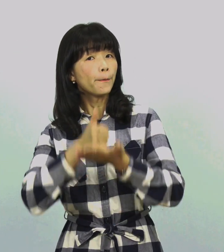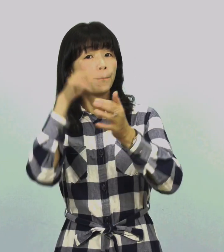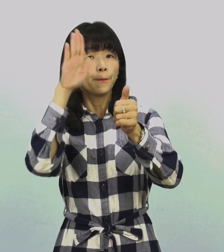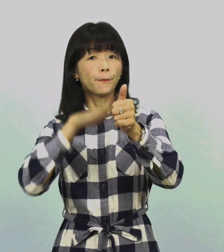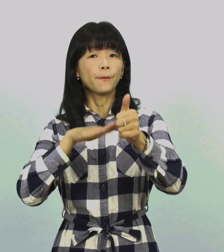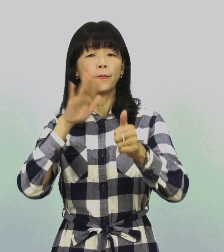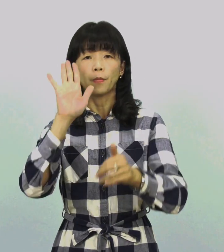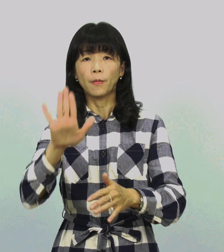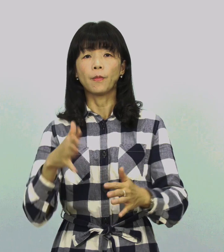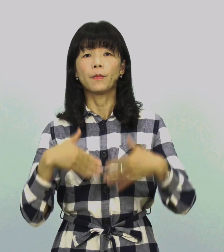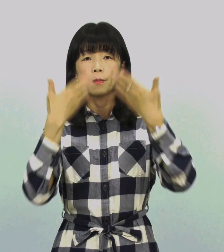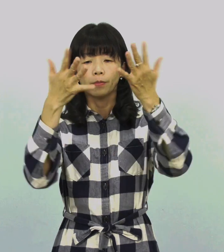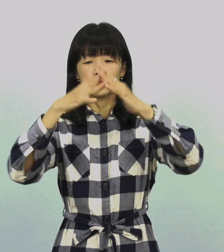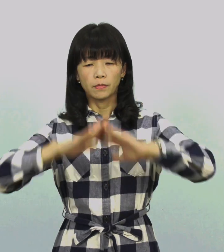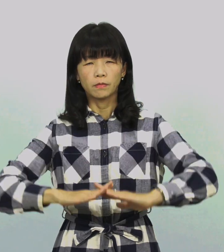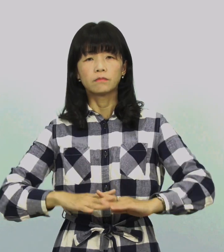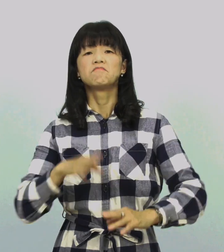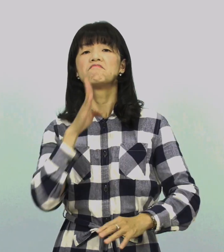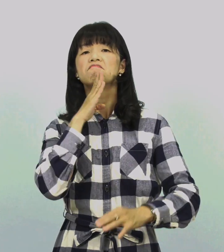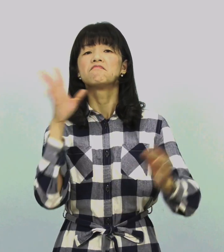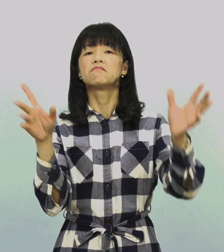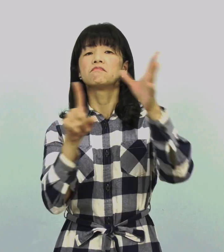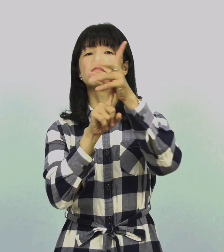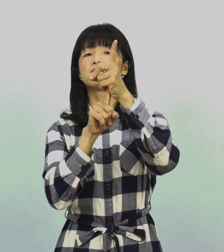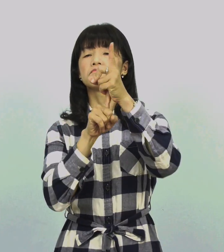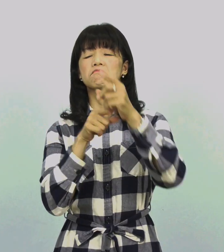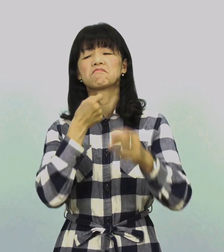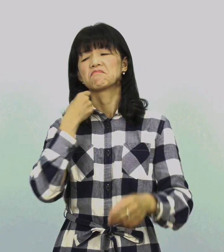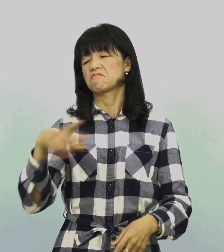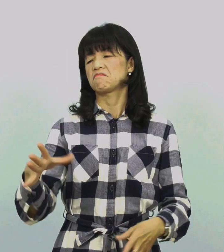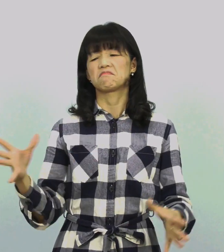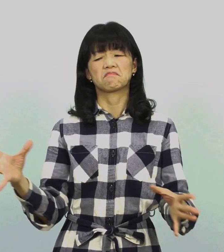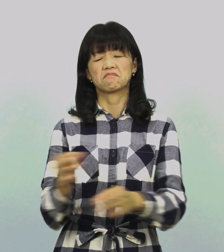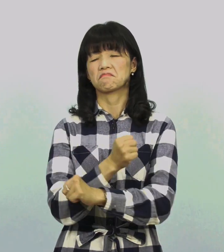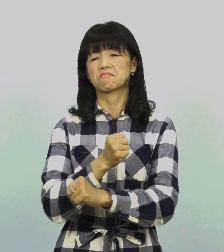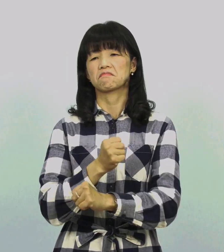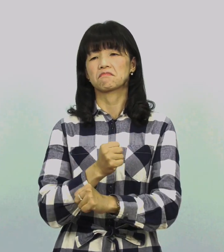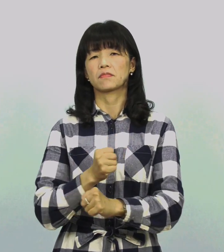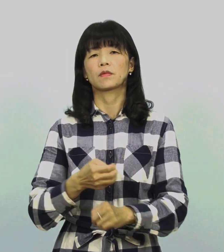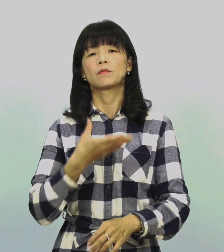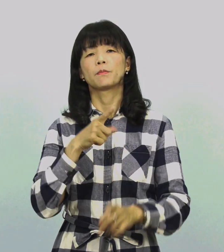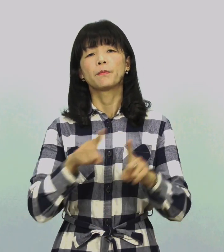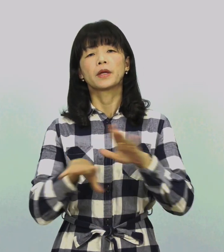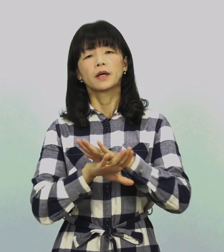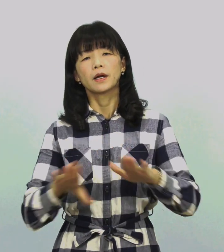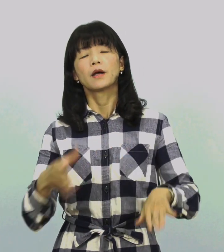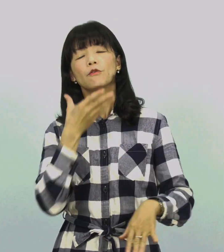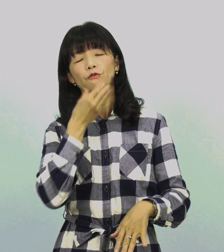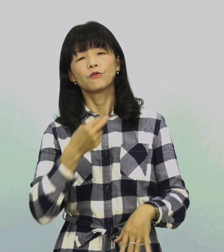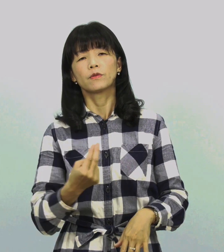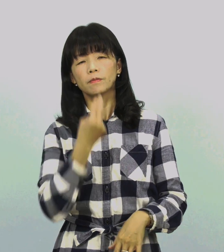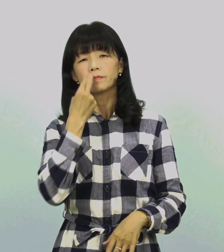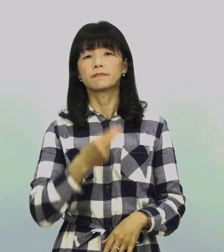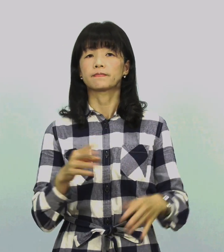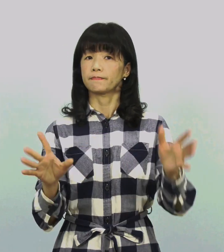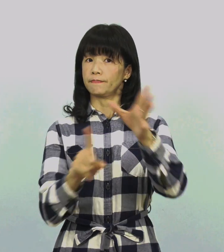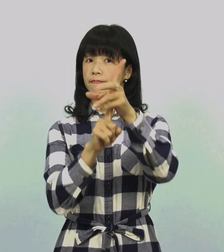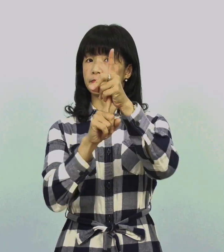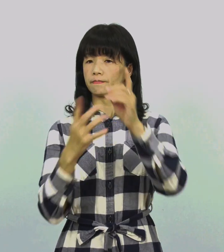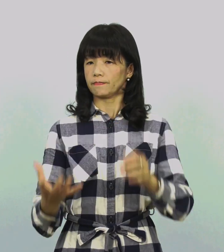祭，但是已经失去神，就失去一切的平安福气。神掌权之后，